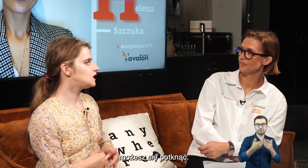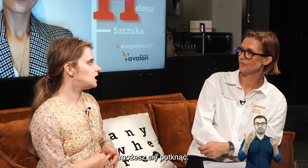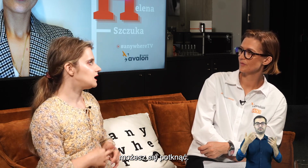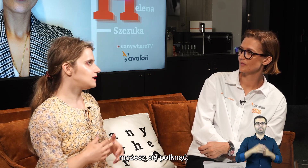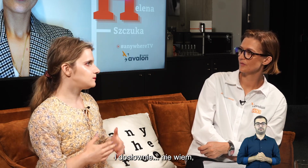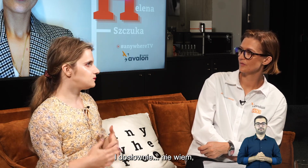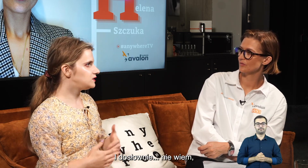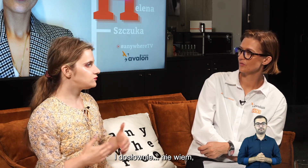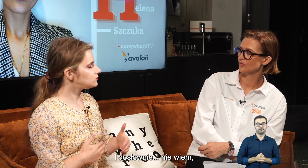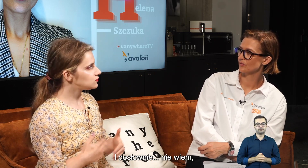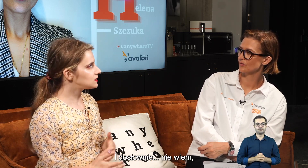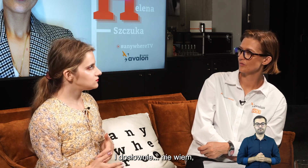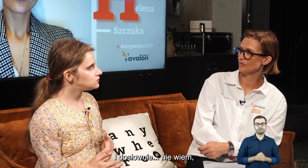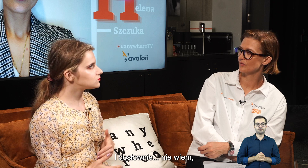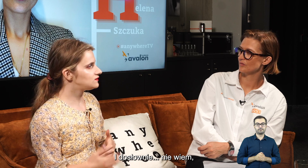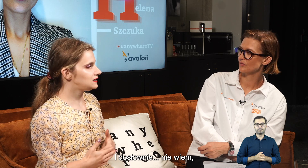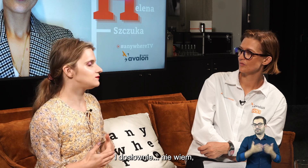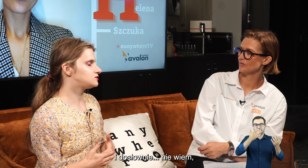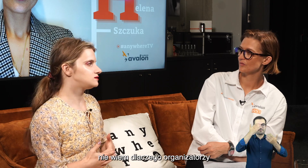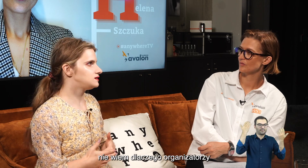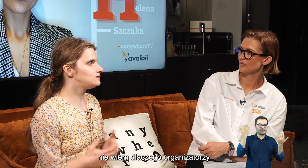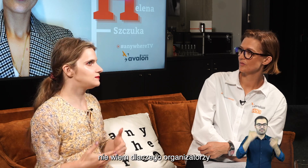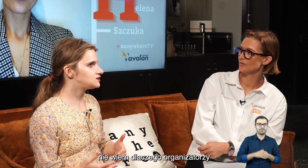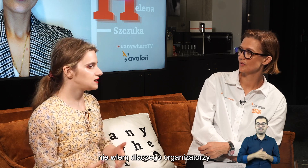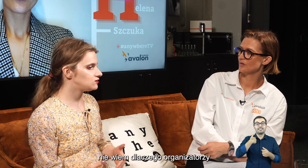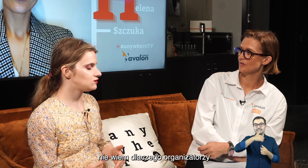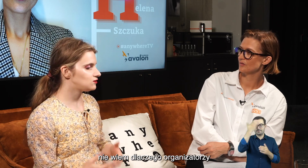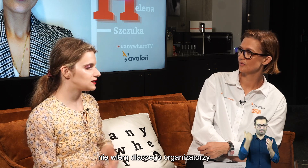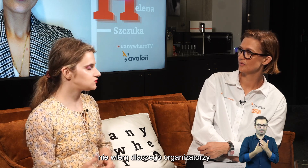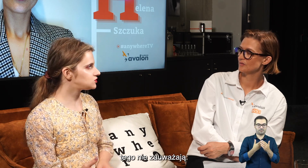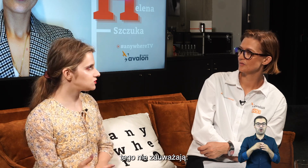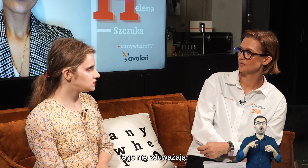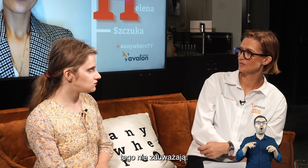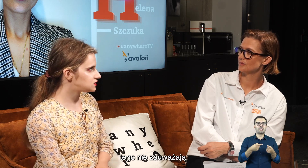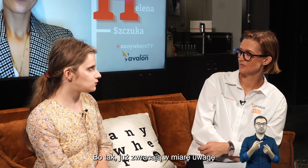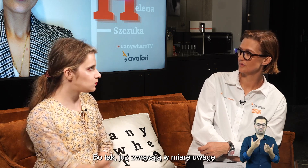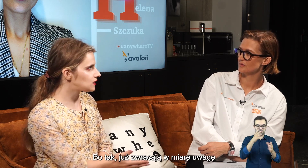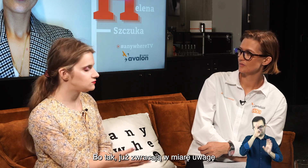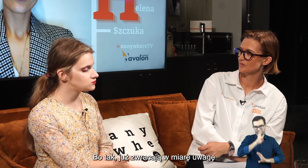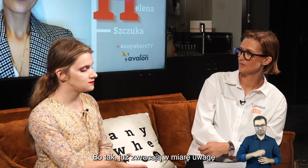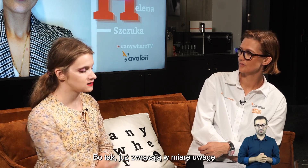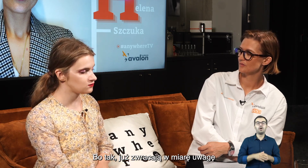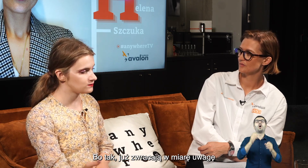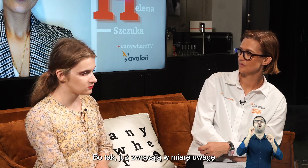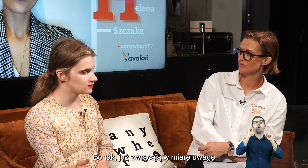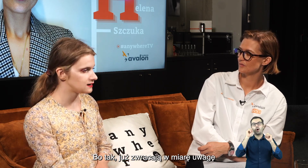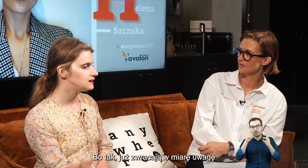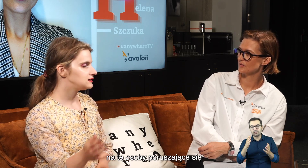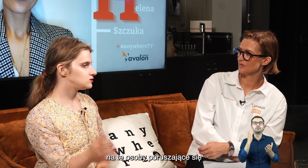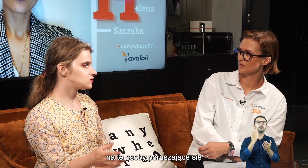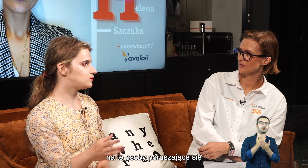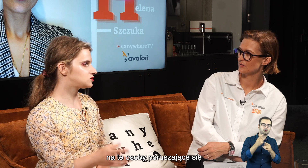potknąć. I dosłownie nie wiem, dlaczego organizatorzy tego nie zauważają, bo okej, już zwracają w miarę